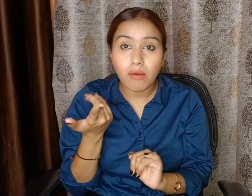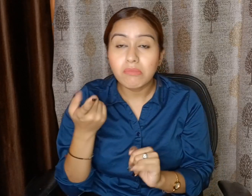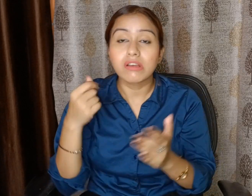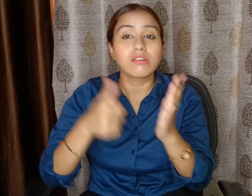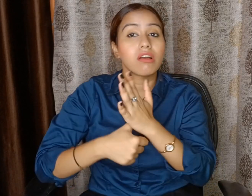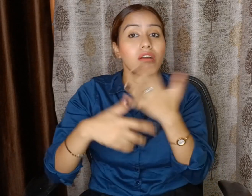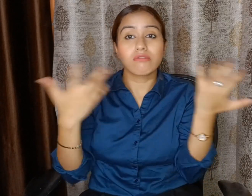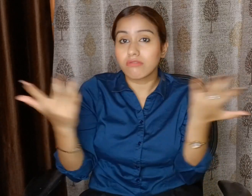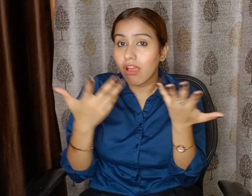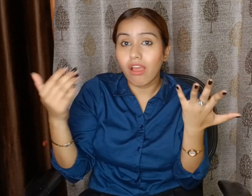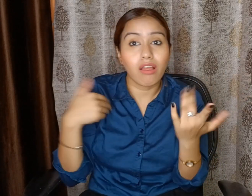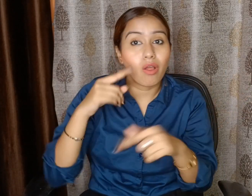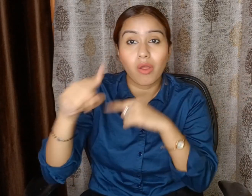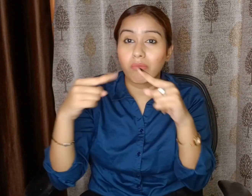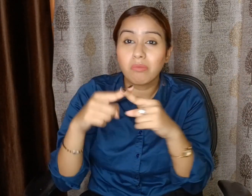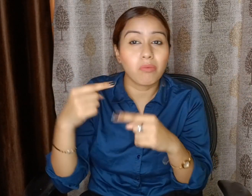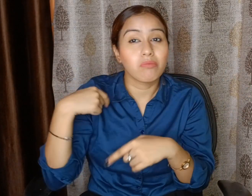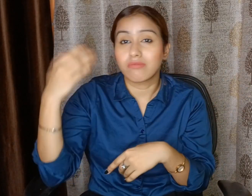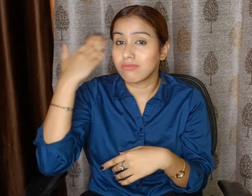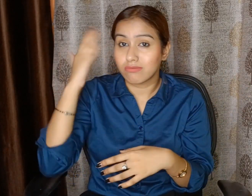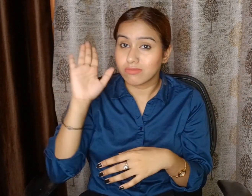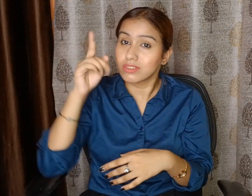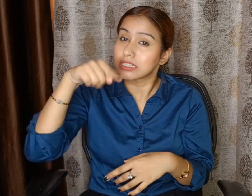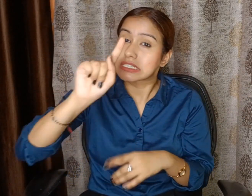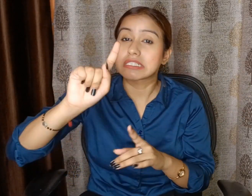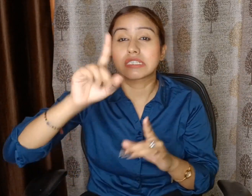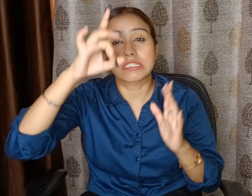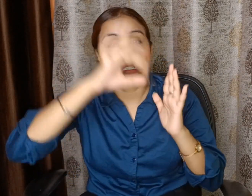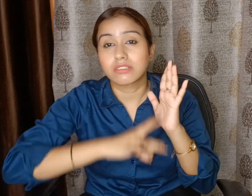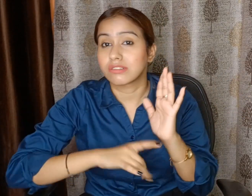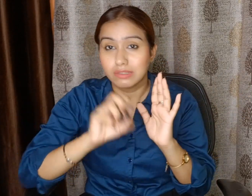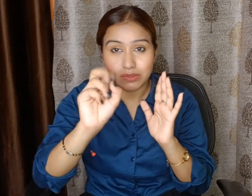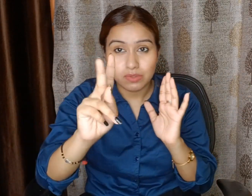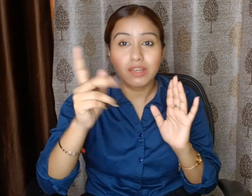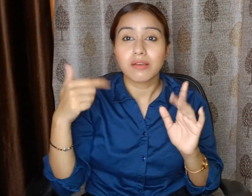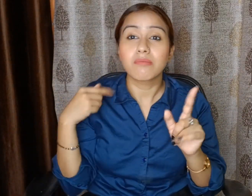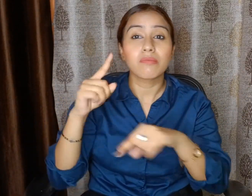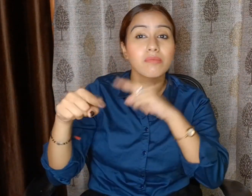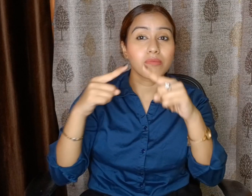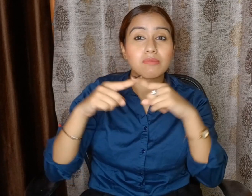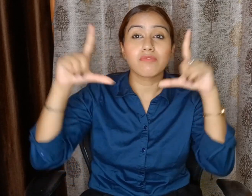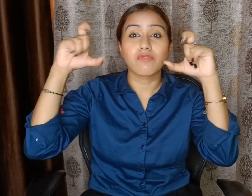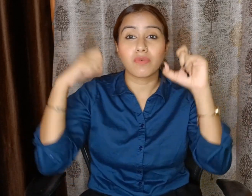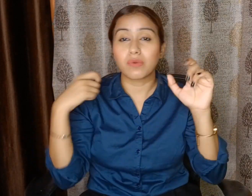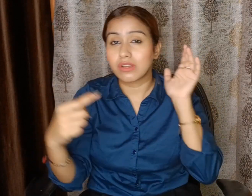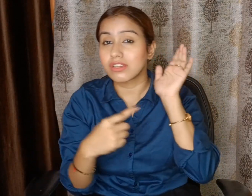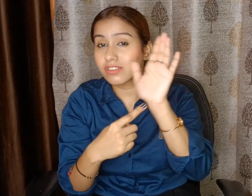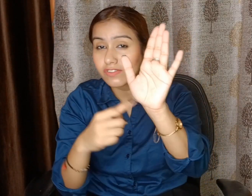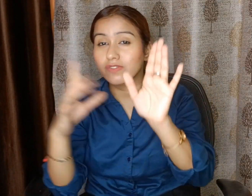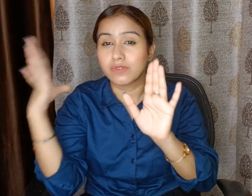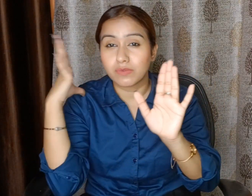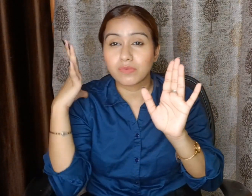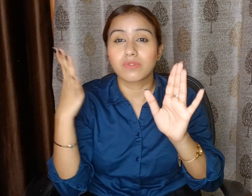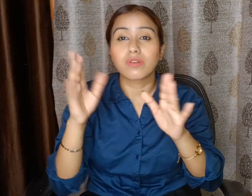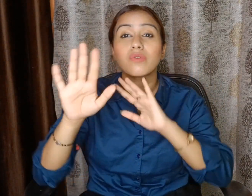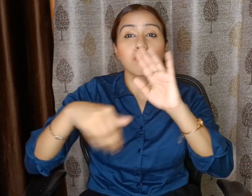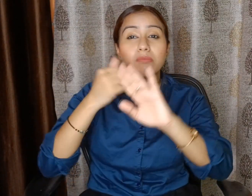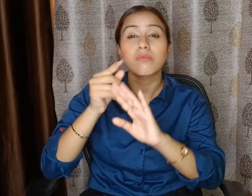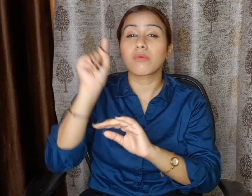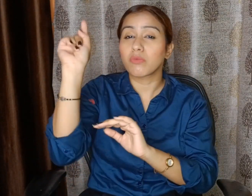हूँ। इंटरव्यू कब होगा, सैलरी क्या है, ये सब आपको वहीं पे वेबसाइट पे पता चल जाएगा जिसके बारे में बता रही हूँ। और अभी आपको